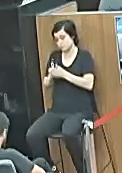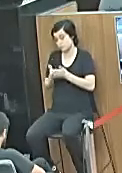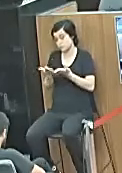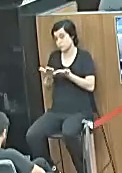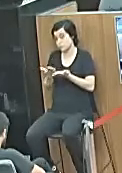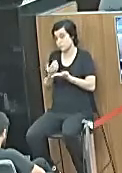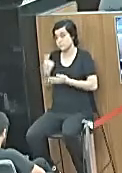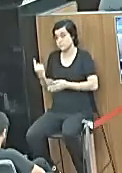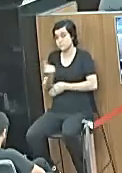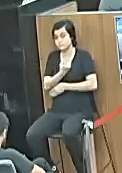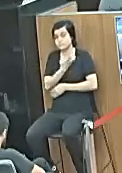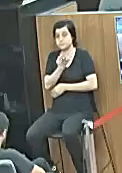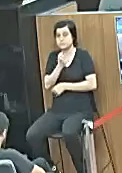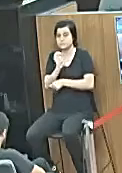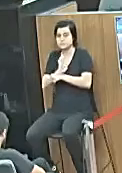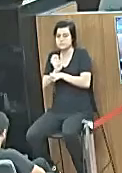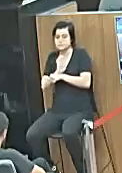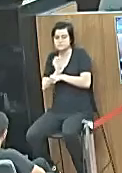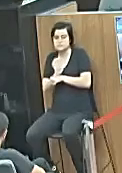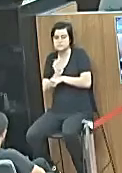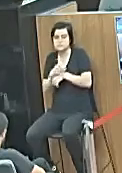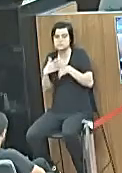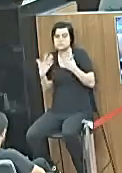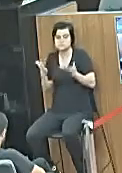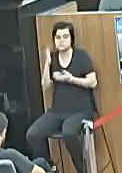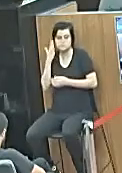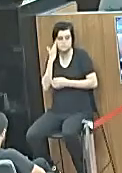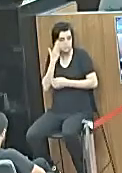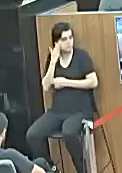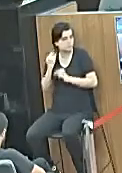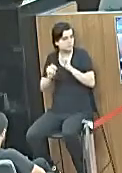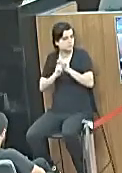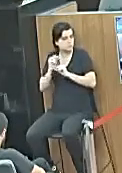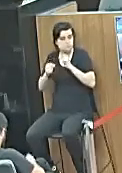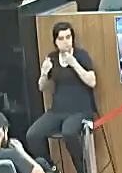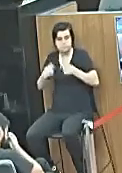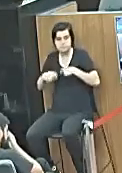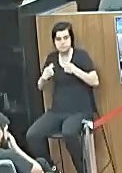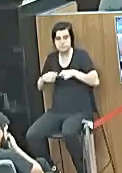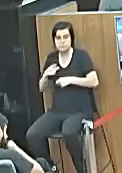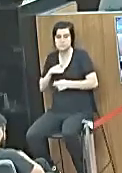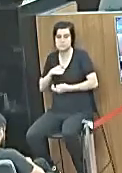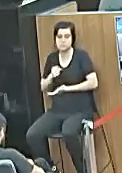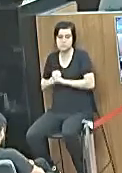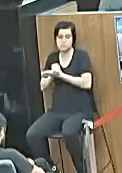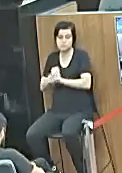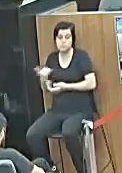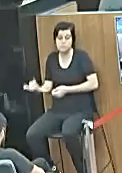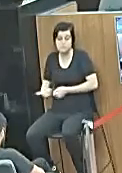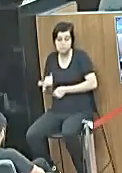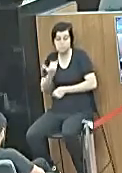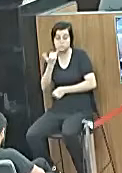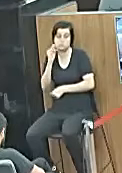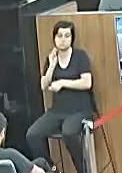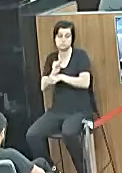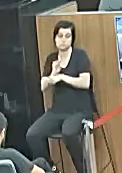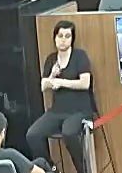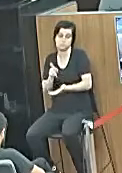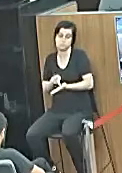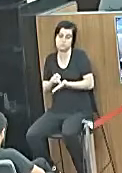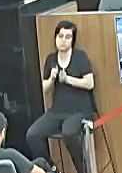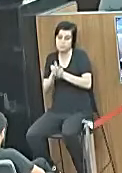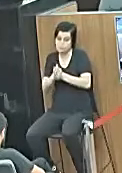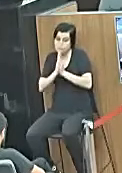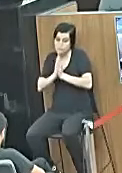estado vai quando o nosso estado vai entender a gravidade da situação e dar a importância devida por favor